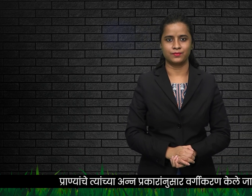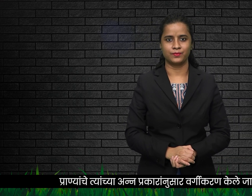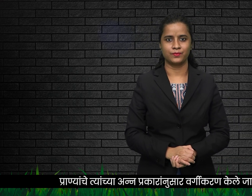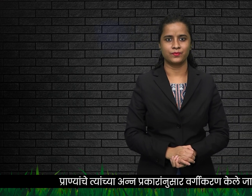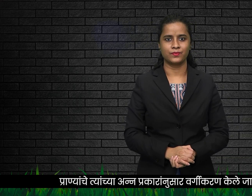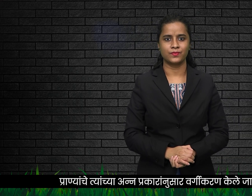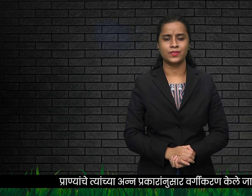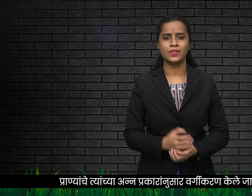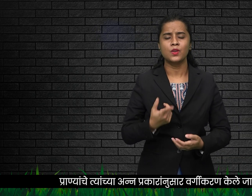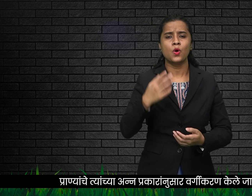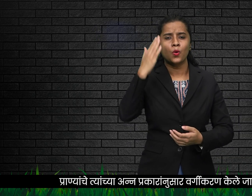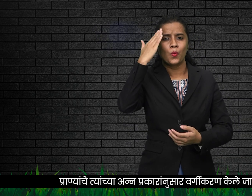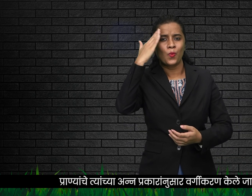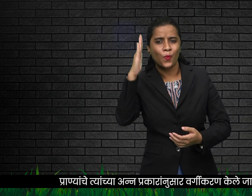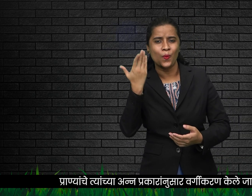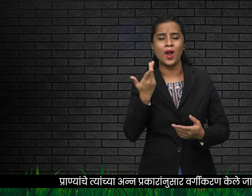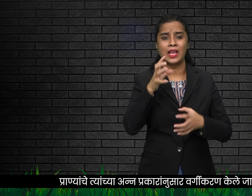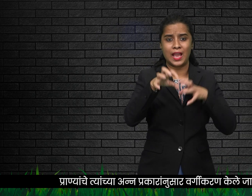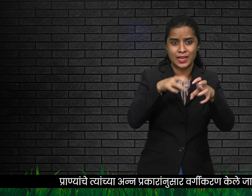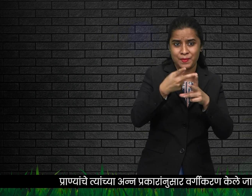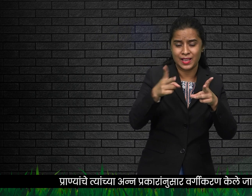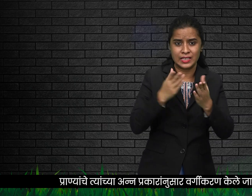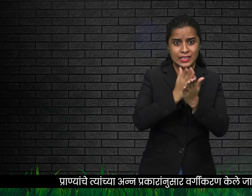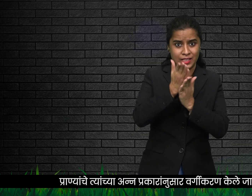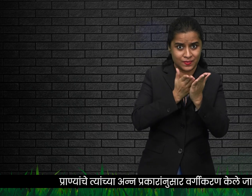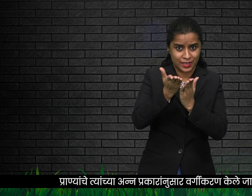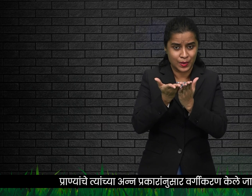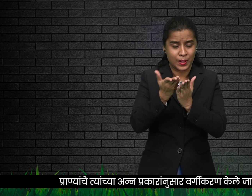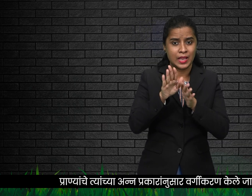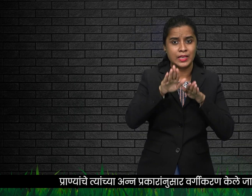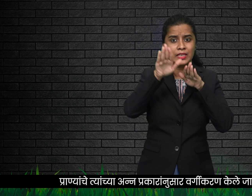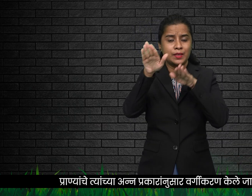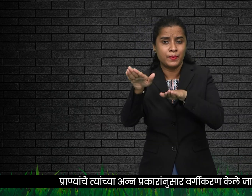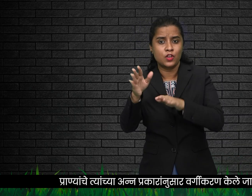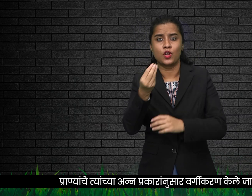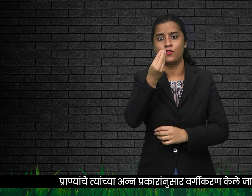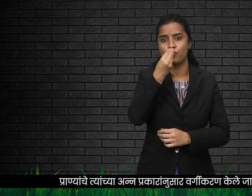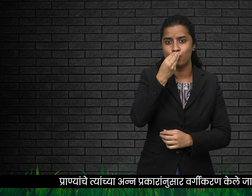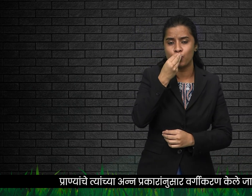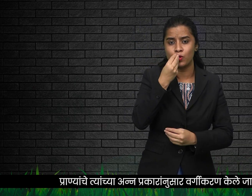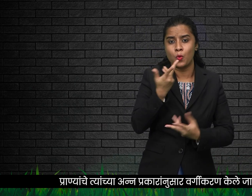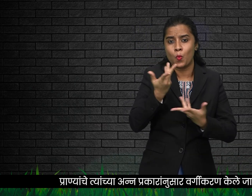प्राण्यांच्या त्यांच्या अन्न प्रकारानुसार वर्गीकरण कसं केले जाते हेही शिकलो.